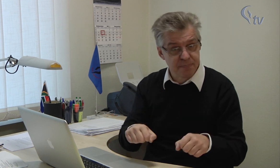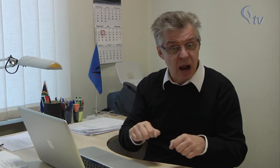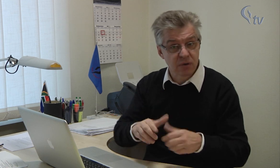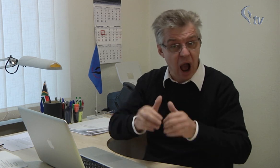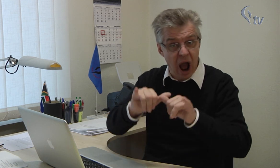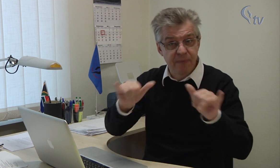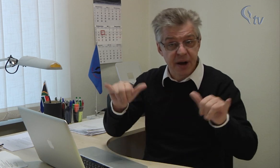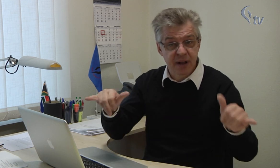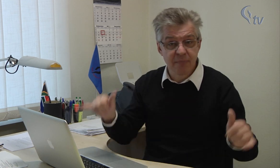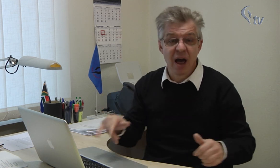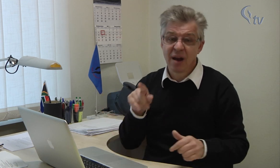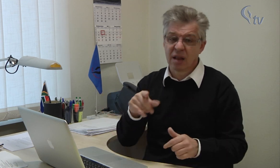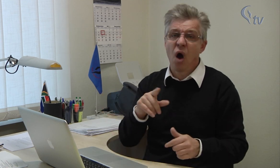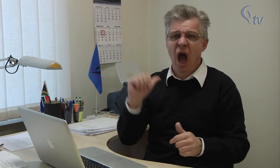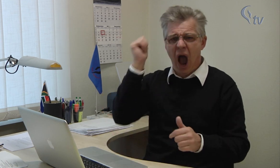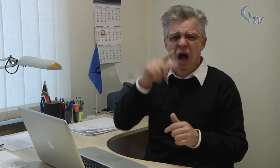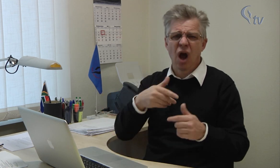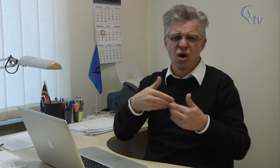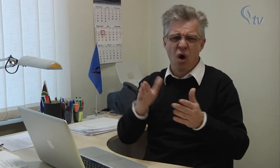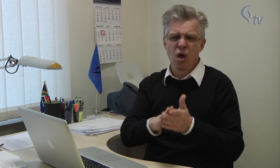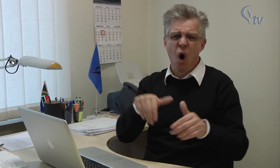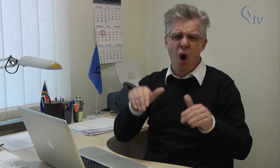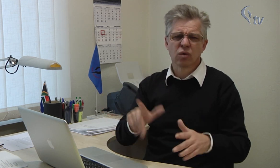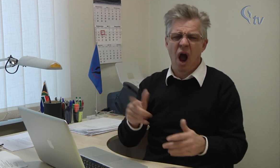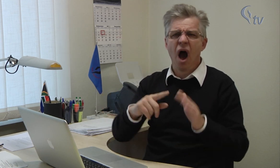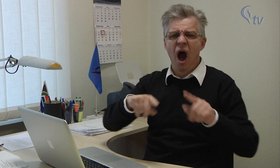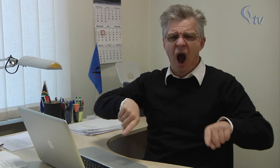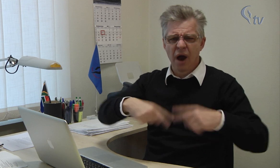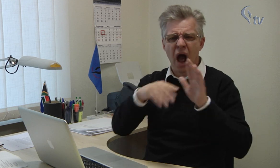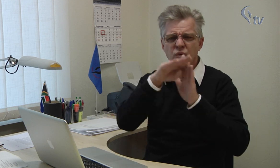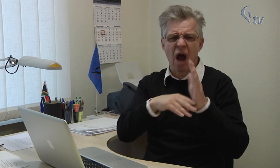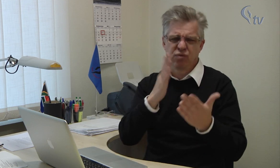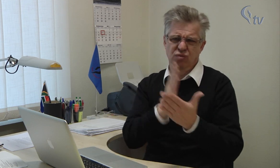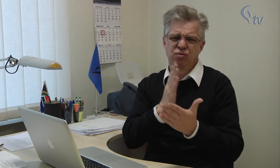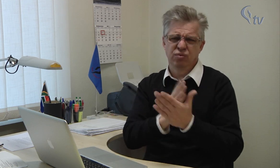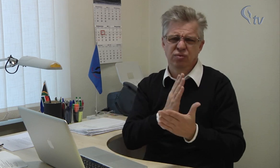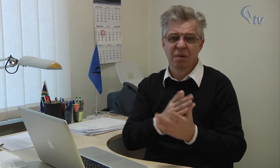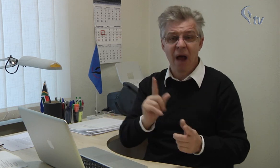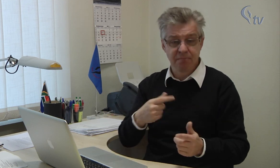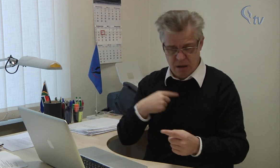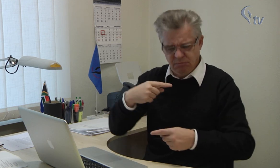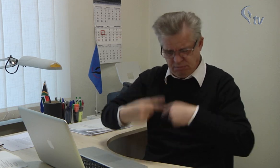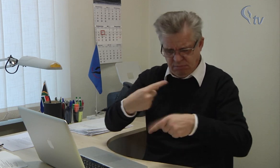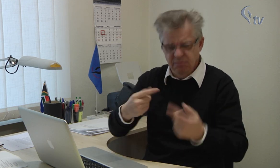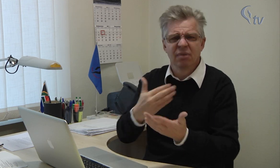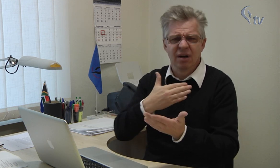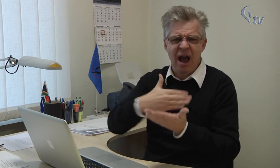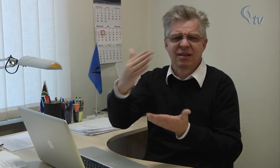töövõimaluste avardamine. Need on aastakoosoleku otsustes ja arengukavas ka kirjas, mille me rakendame järjekindlalt